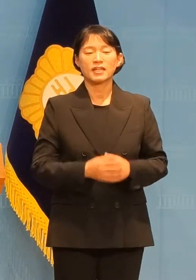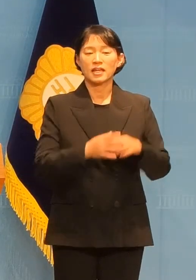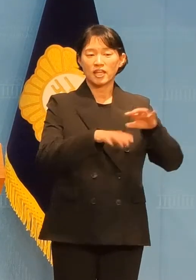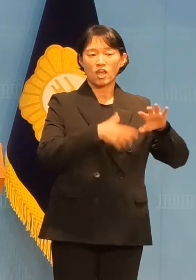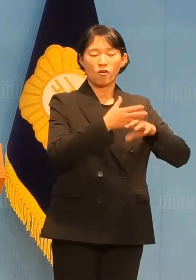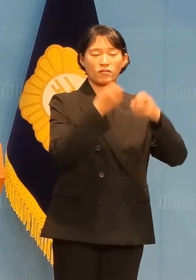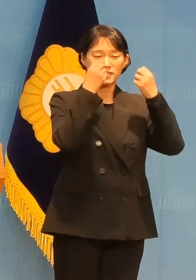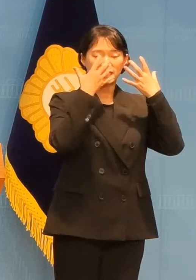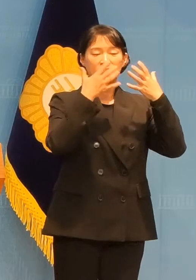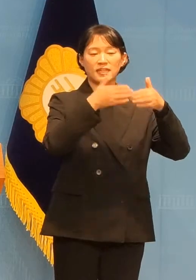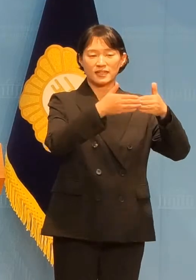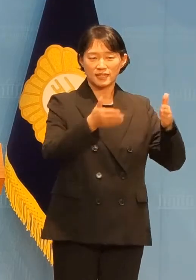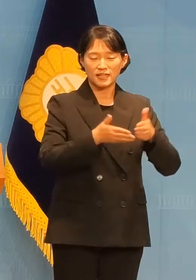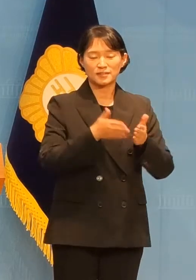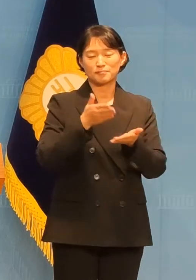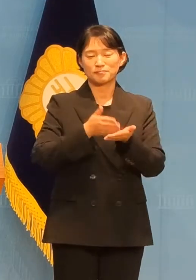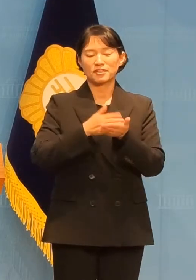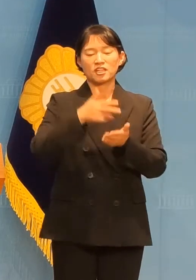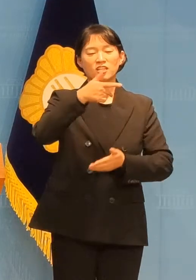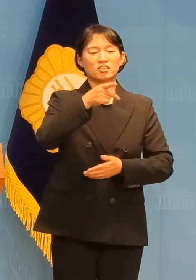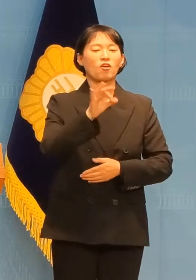개혁신당 대변인 정이한입니다.